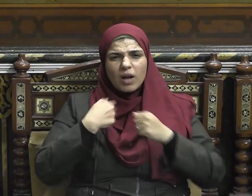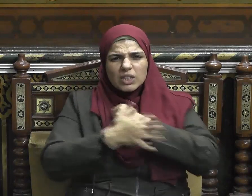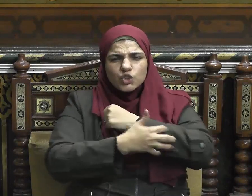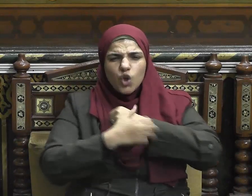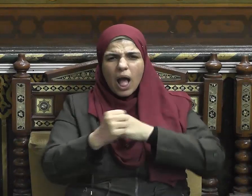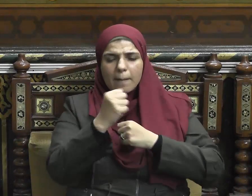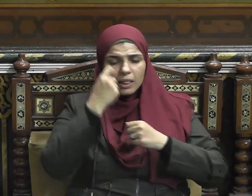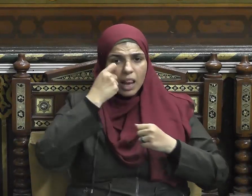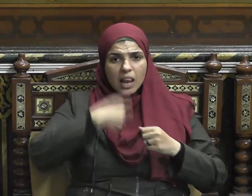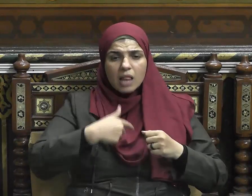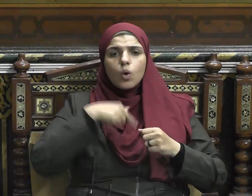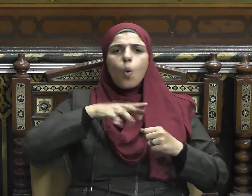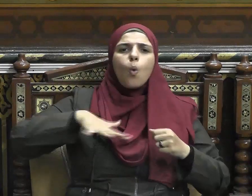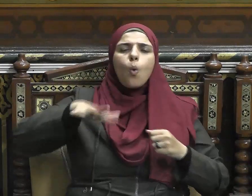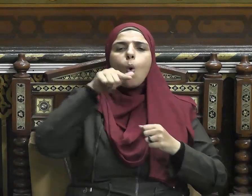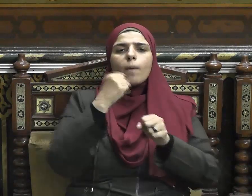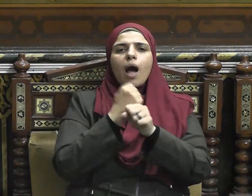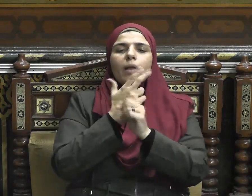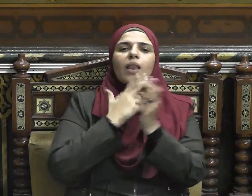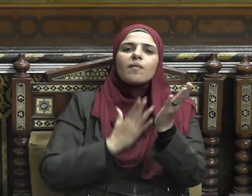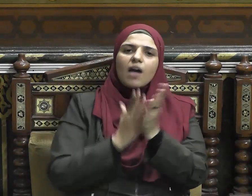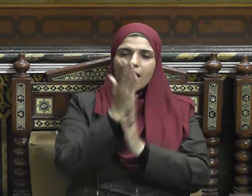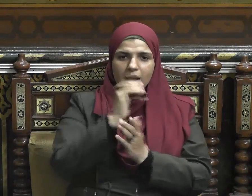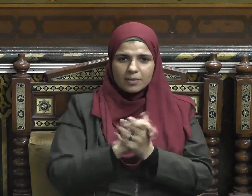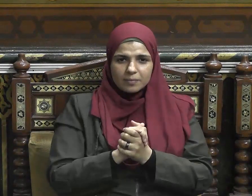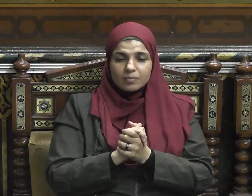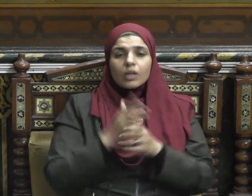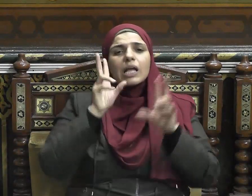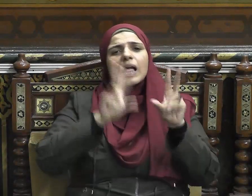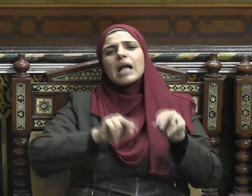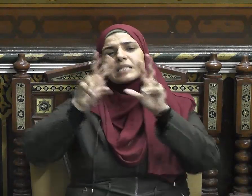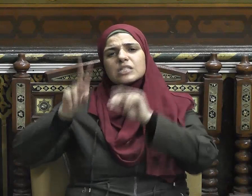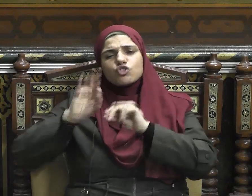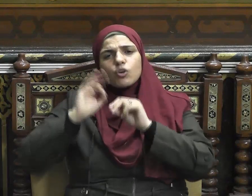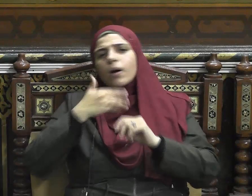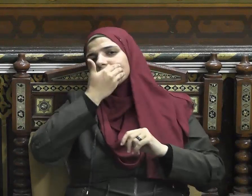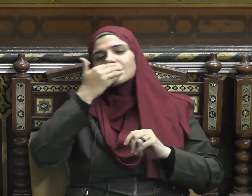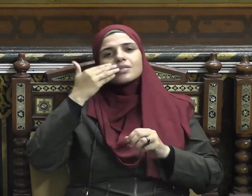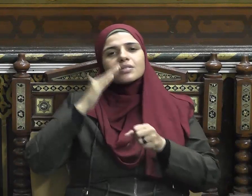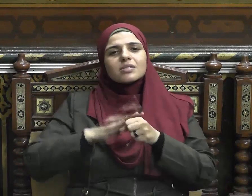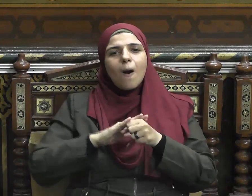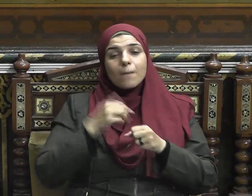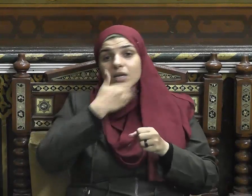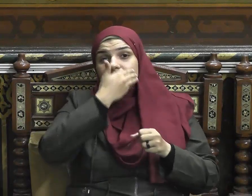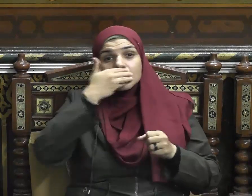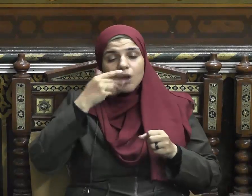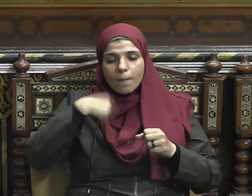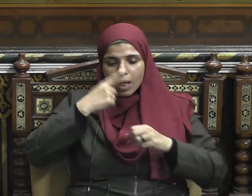والإيمان من قبلهم يحبون من هاجر إليهم ولا يجدون في صدورهم